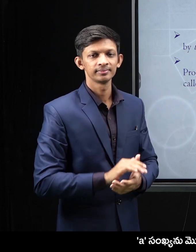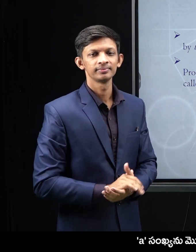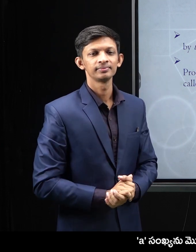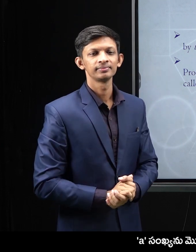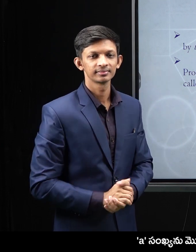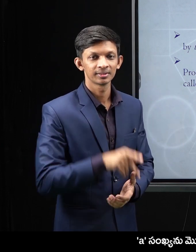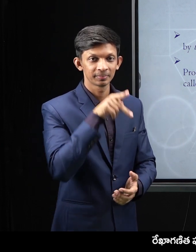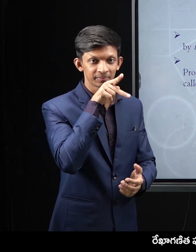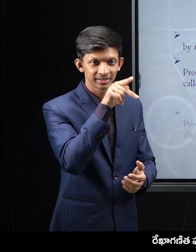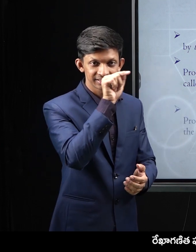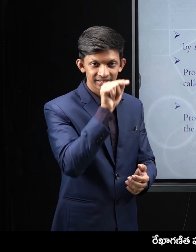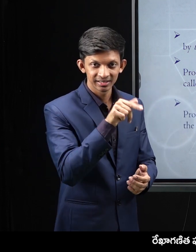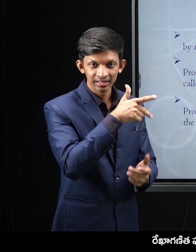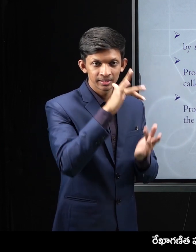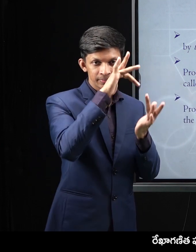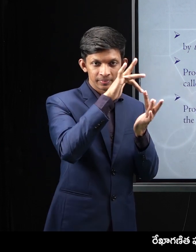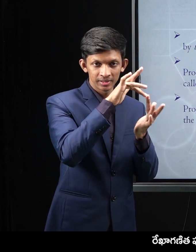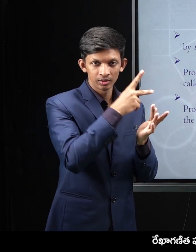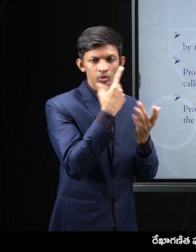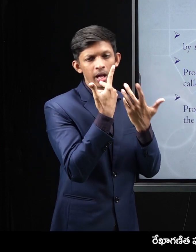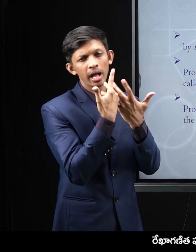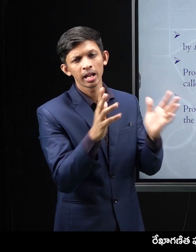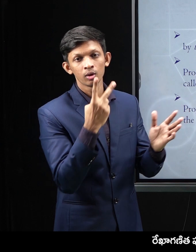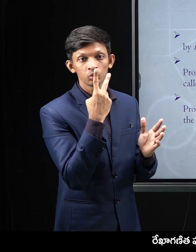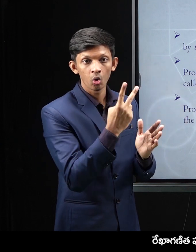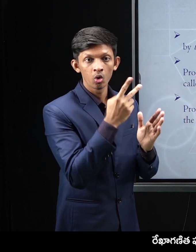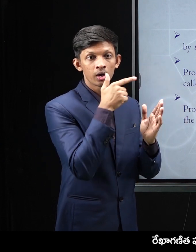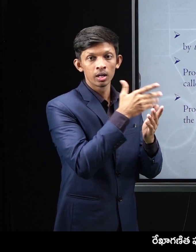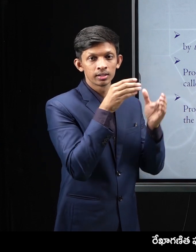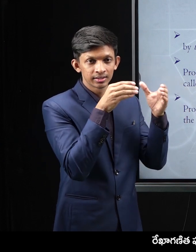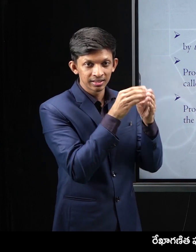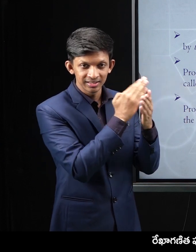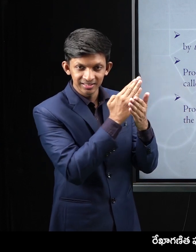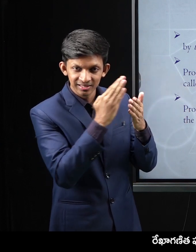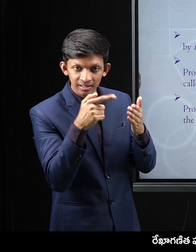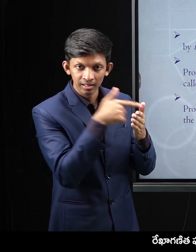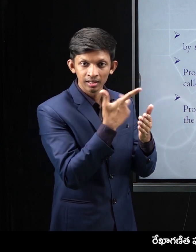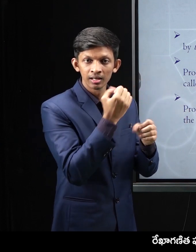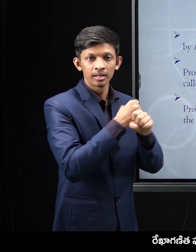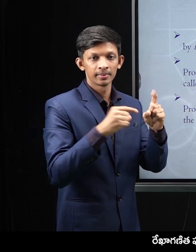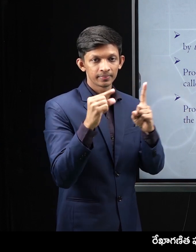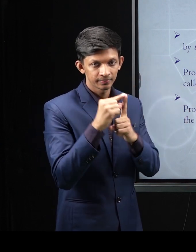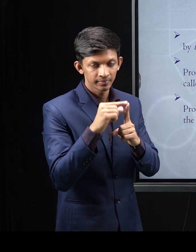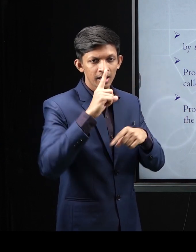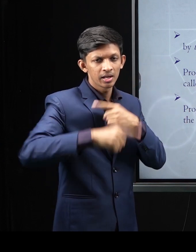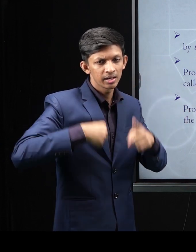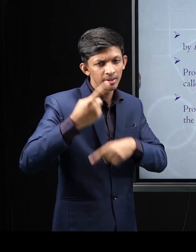నిష్పత్తి అంటారు. రేఖాగణిత పురోగతి యొక్క ఏవైనా రెండు వరుస పదాల మధ్య నిష్పత్తి ఎల్లప్పుడూ